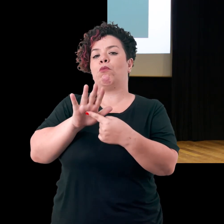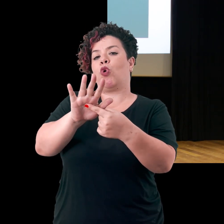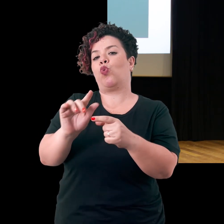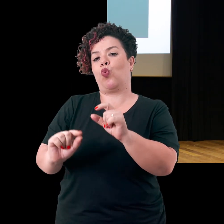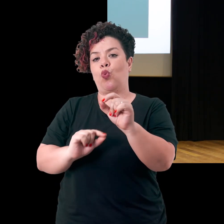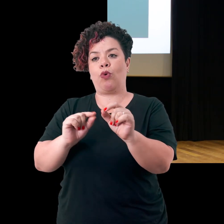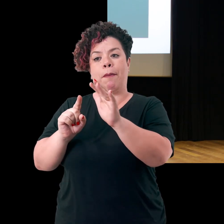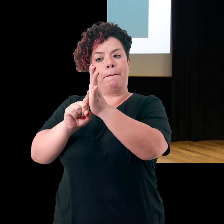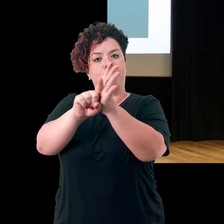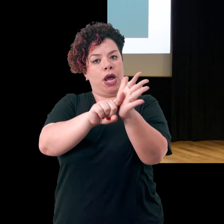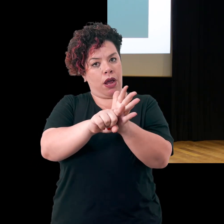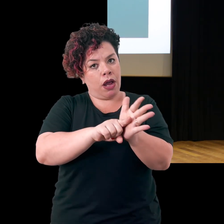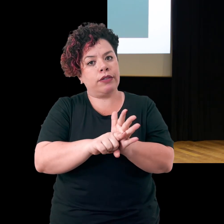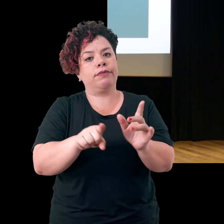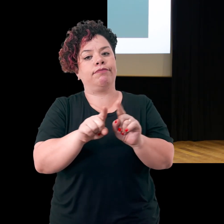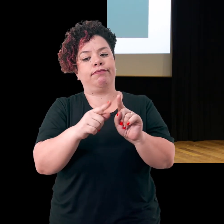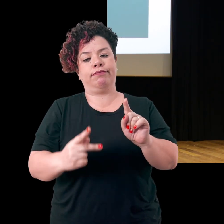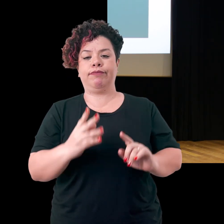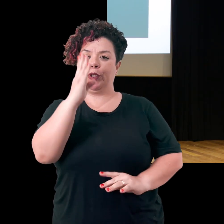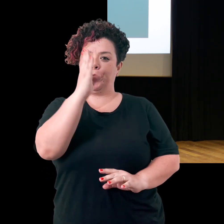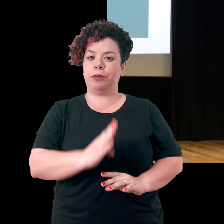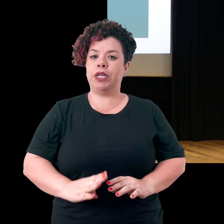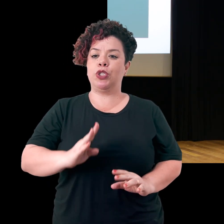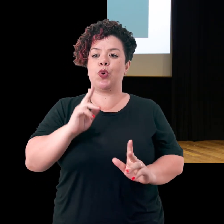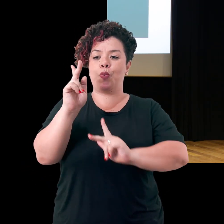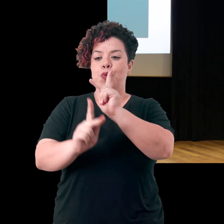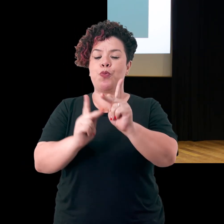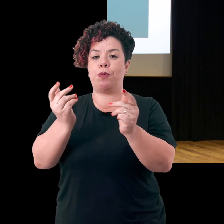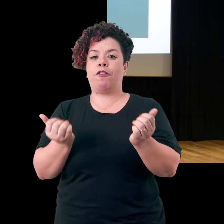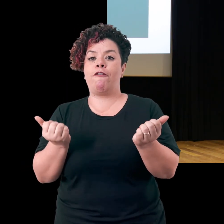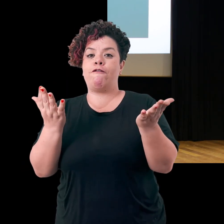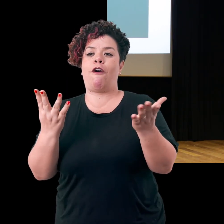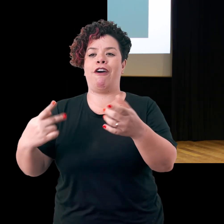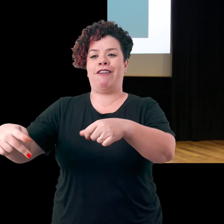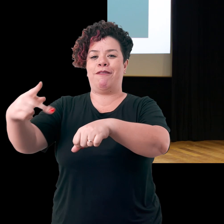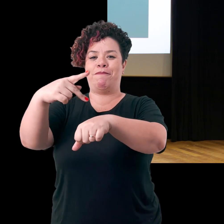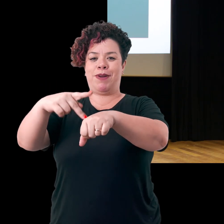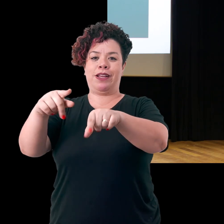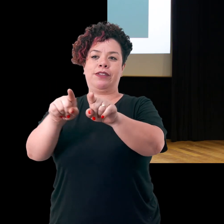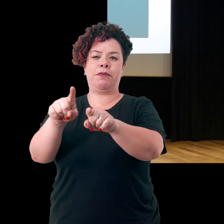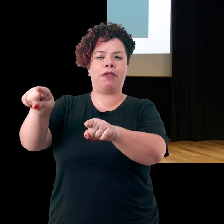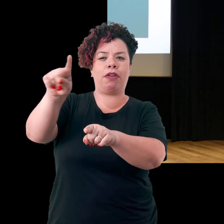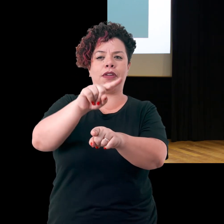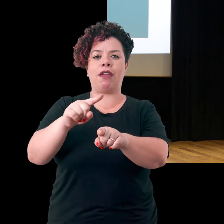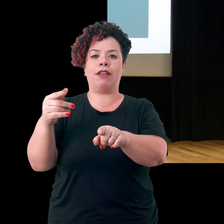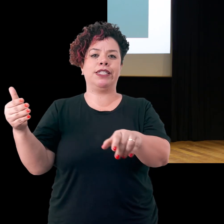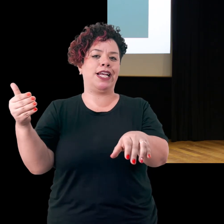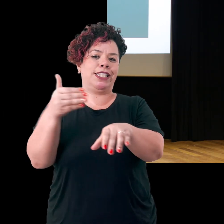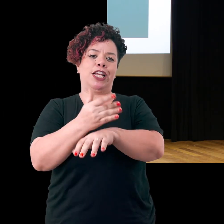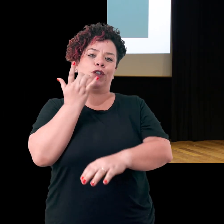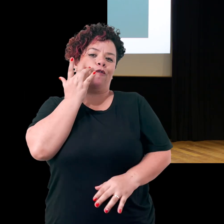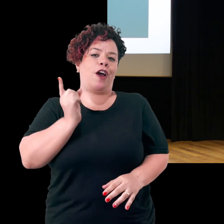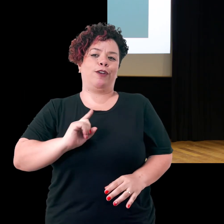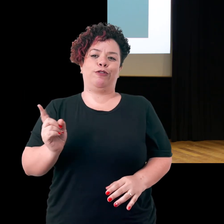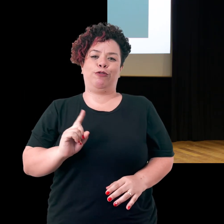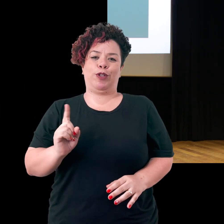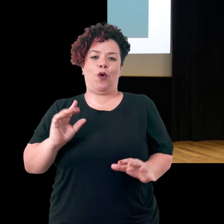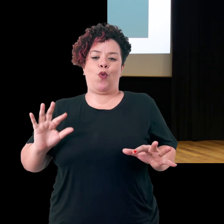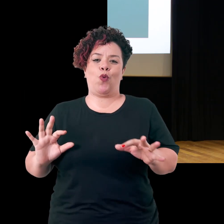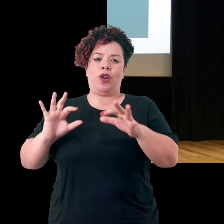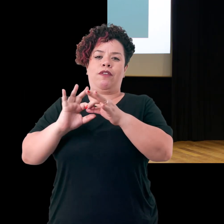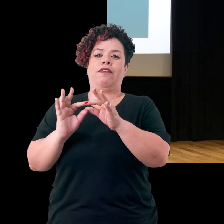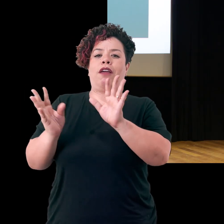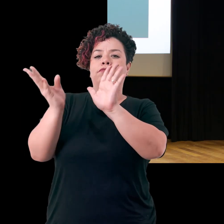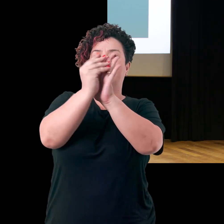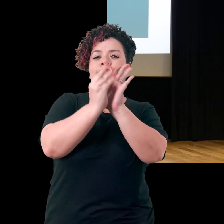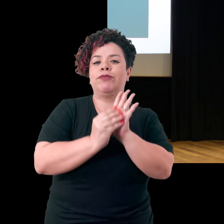nossa pesquisa brasileira para um público internacional que não necessariamente teria acesso fácil e